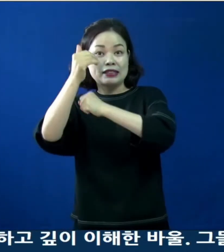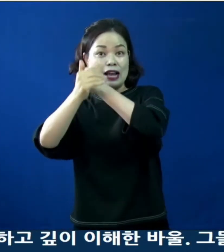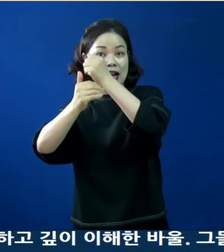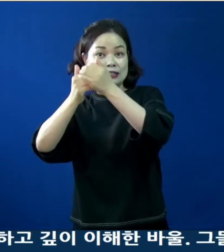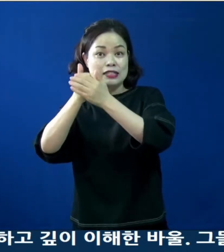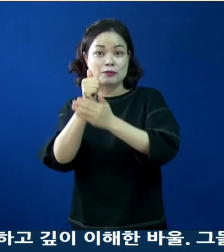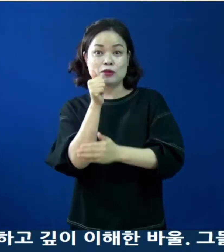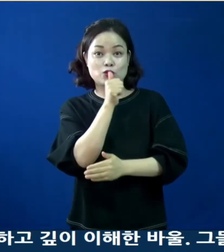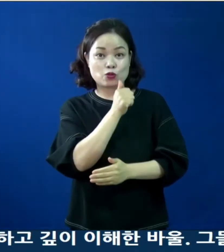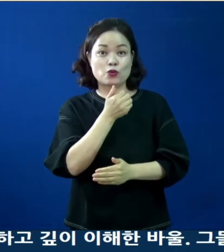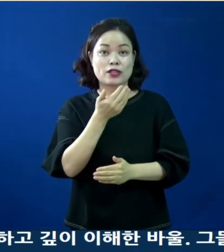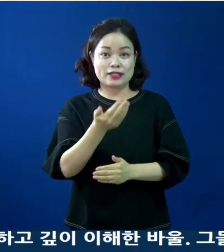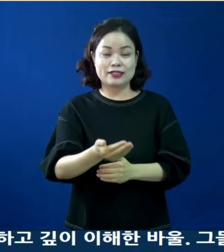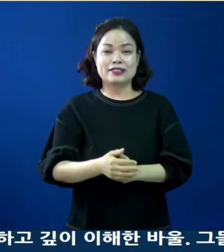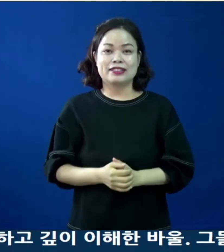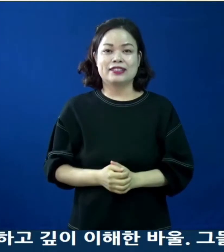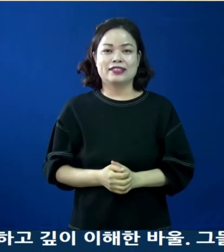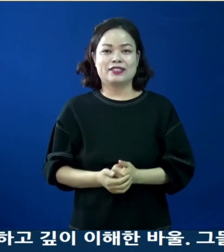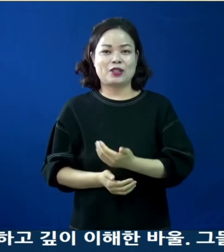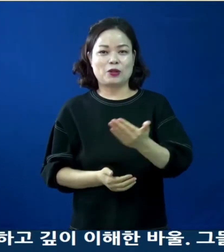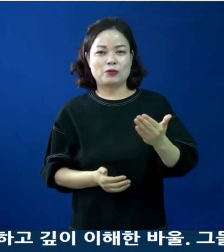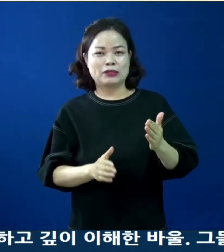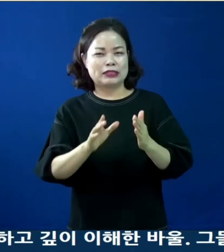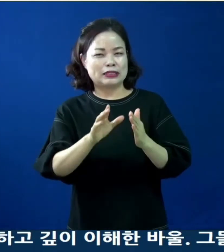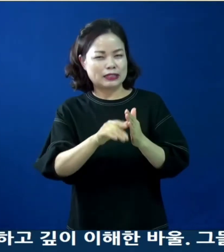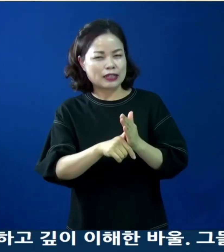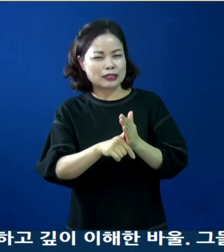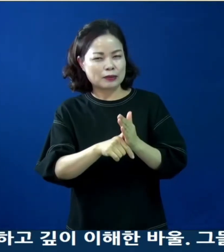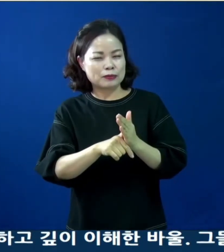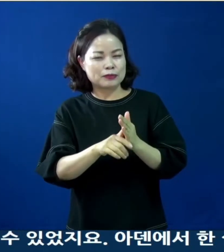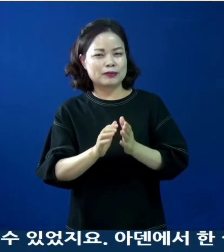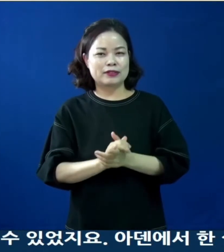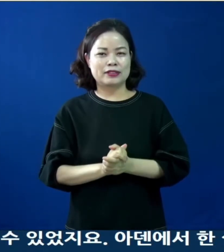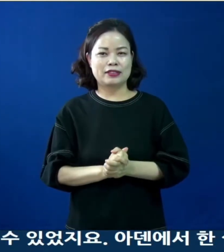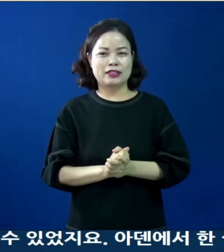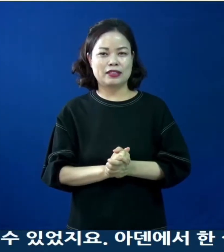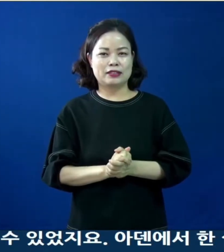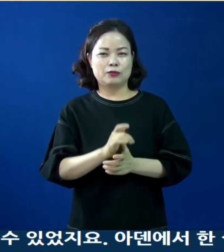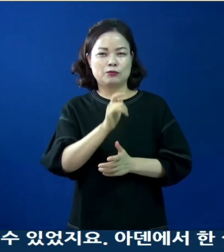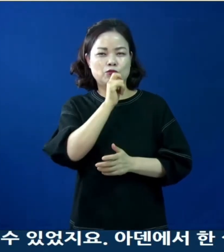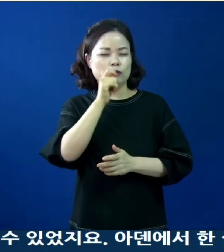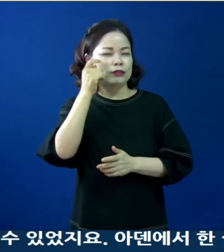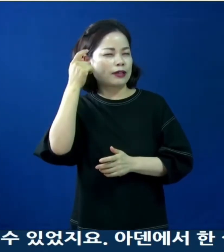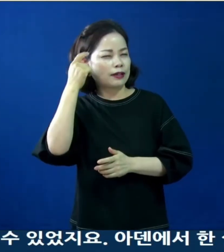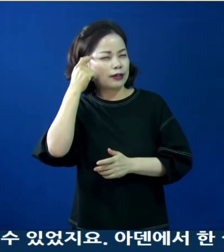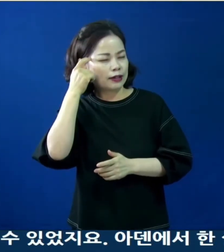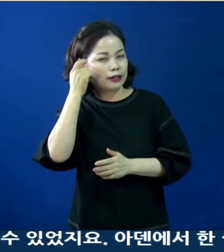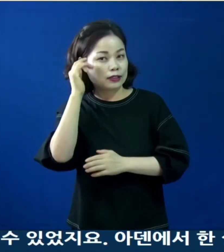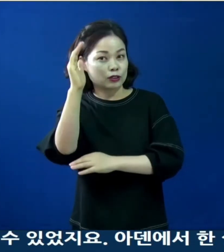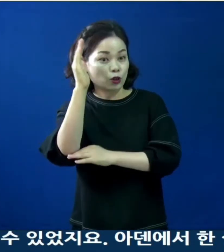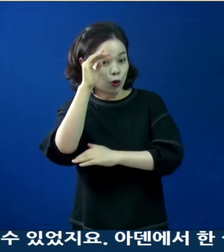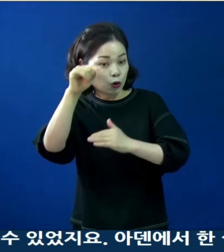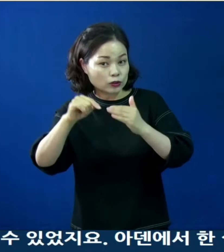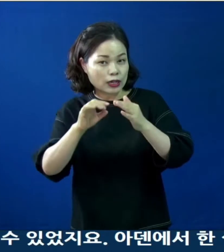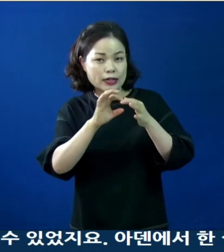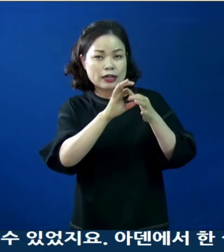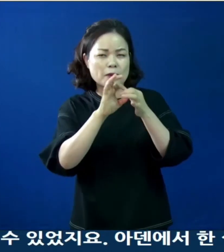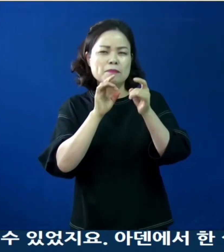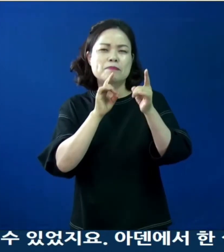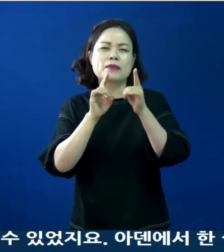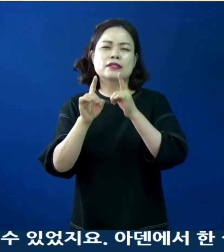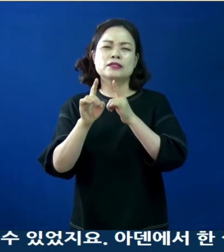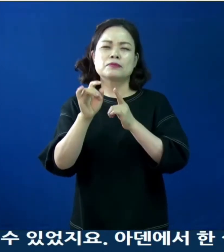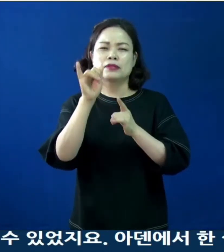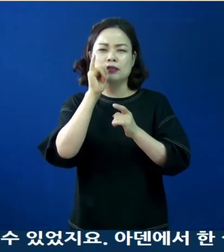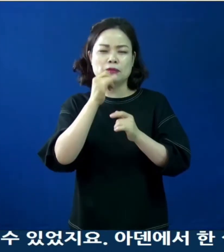소개하는 건데, 여러분 이제 시간 나는 대로 한번쯤 그 묵상을 해보시고요. 또 설교 중에 그런 관련된 말씀을